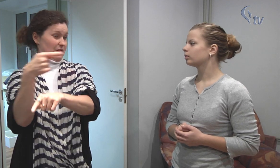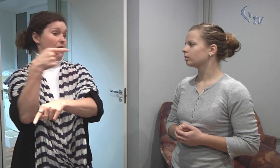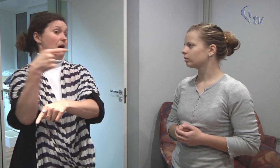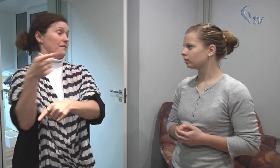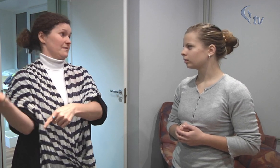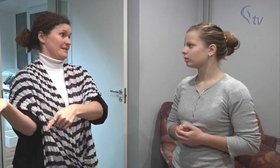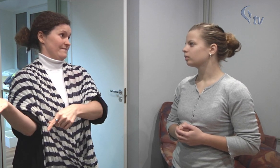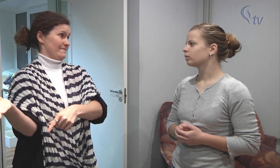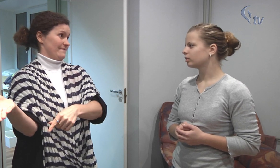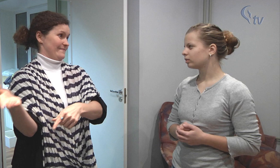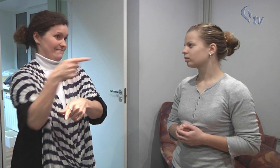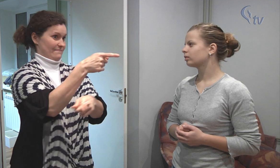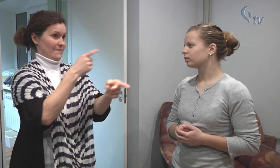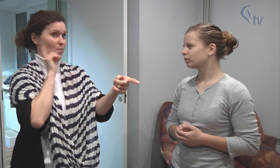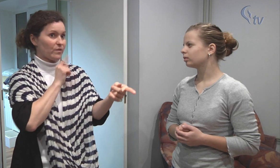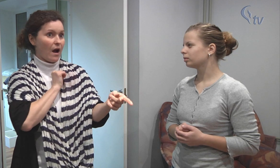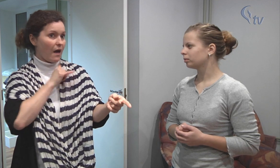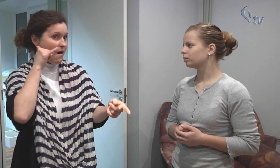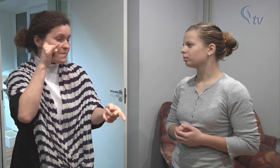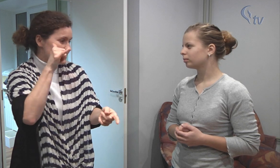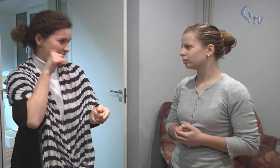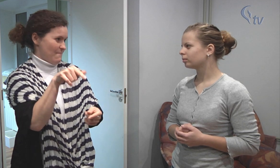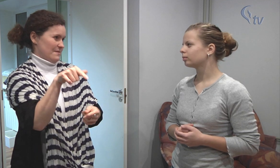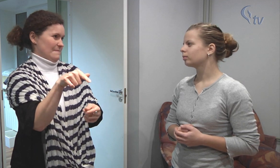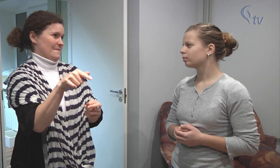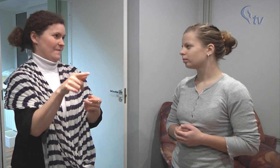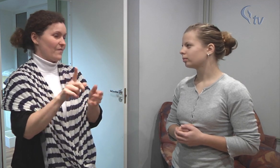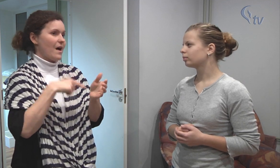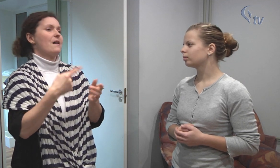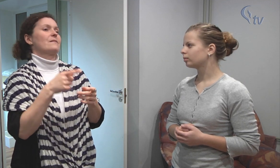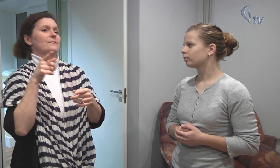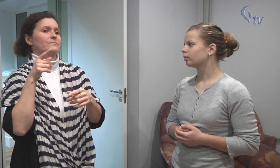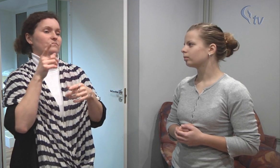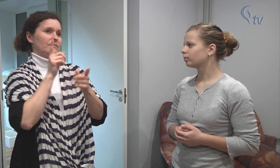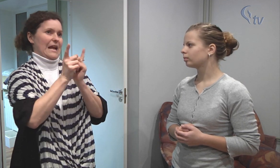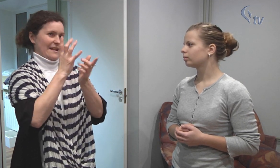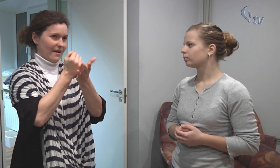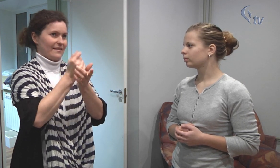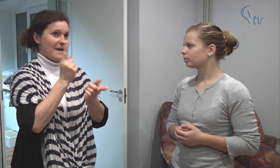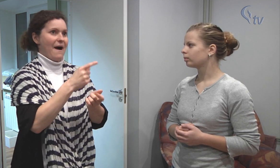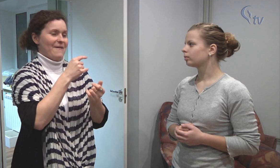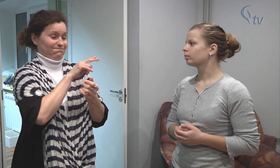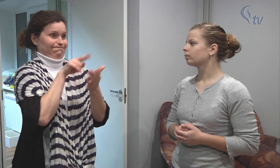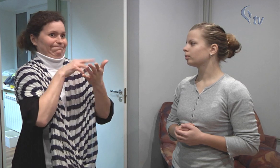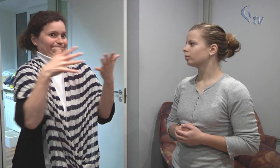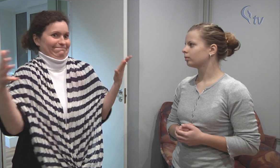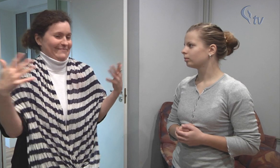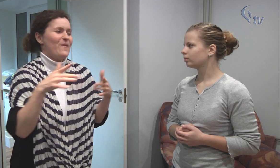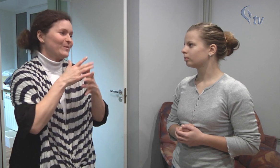MTÜ viipelennule, aga kurdidel on vaja ka telefonitõlget kasutada. Nii et selles mõttes tõlketeenuse